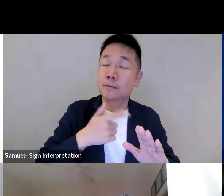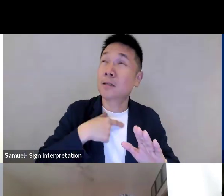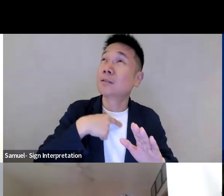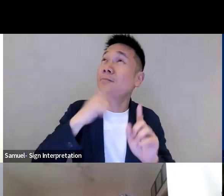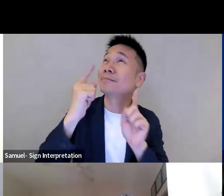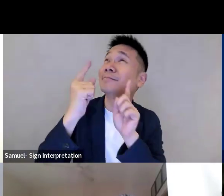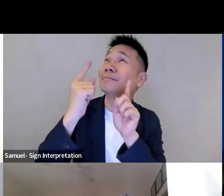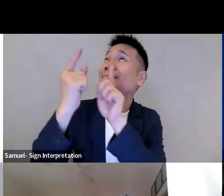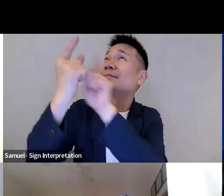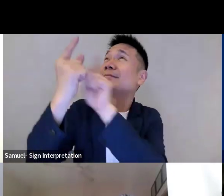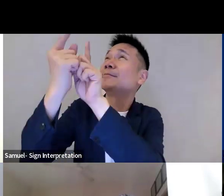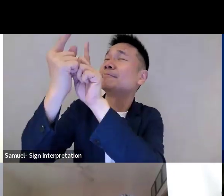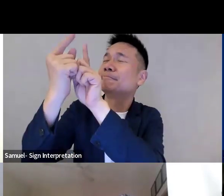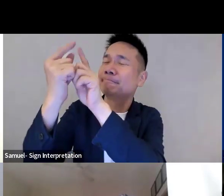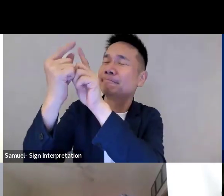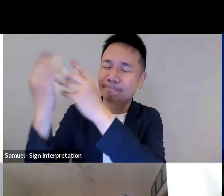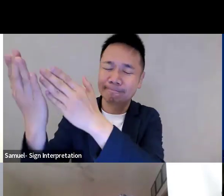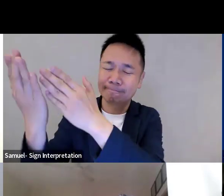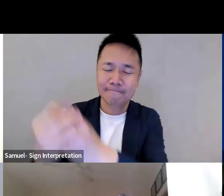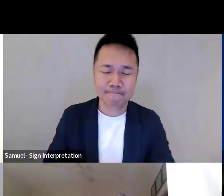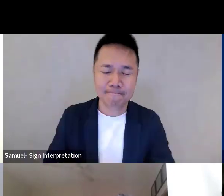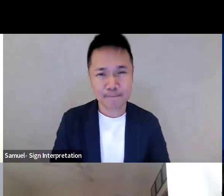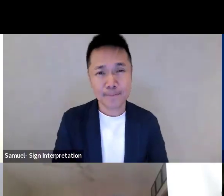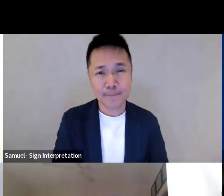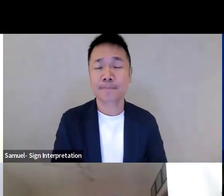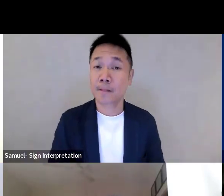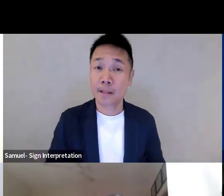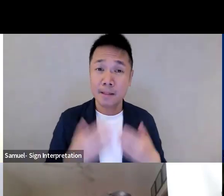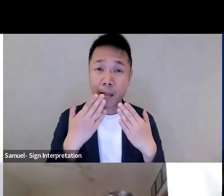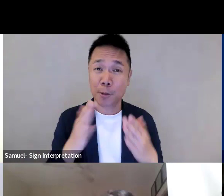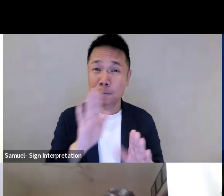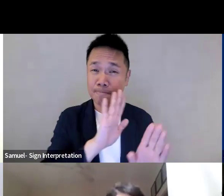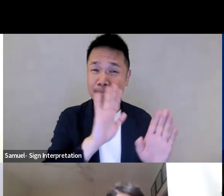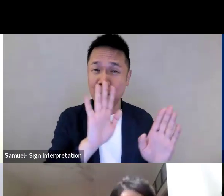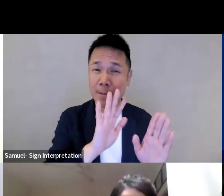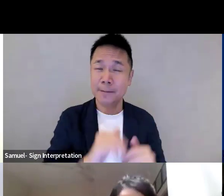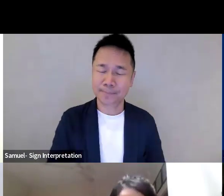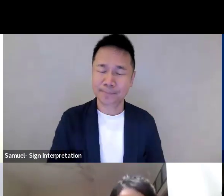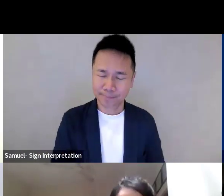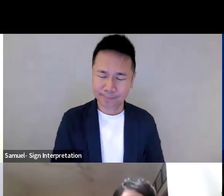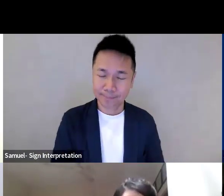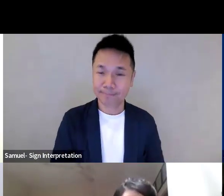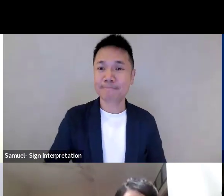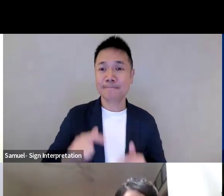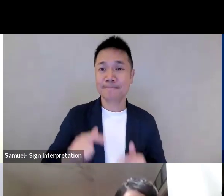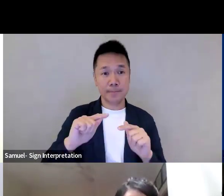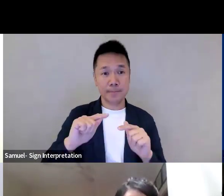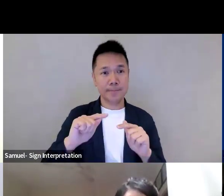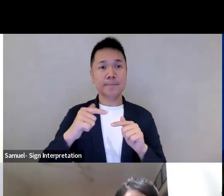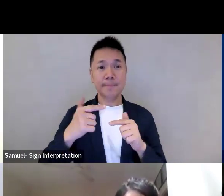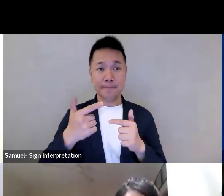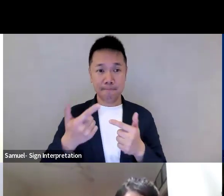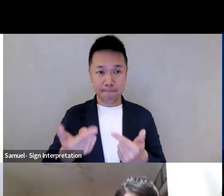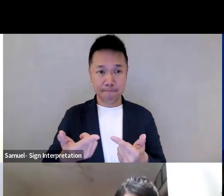做我的最好，一直到我生命的最后一天。谢谢 Bhargavi， 再见。